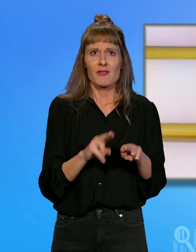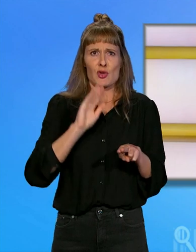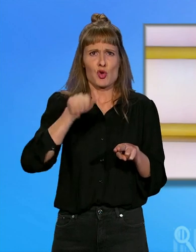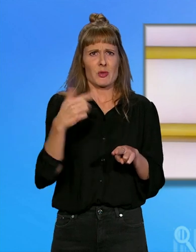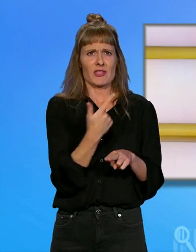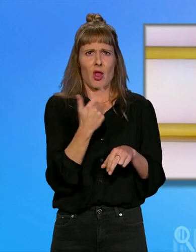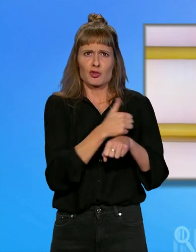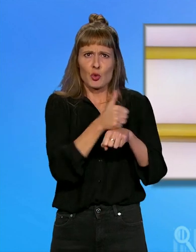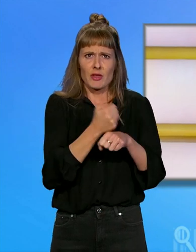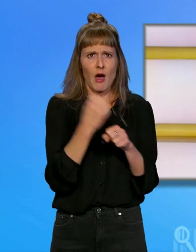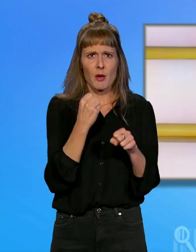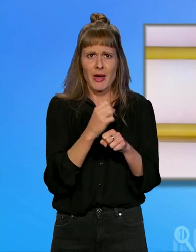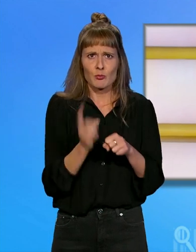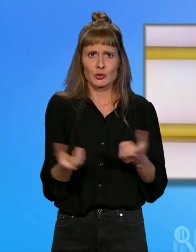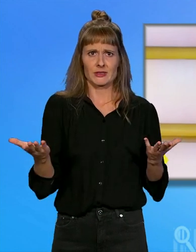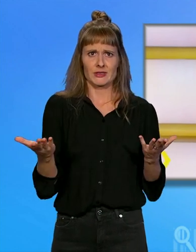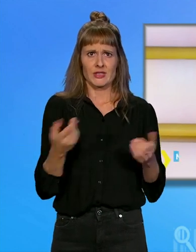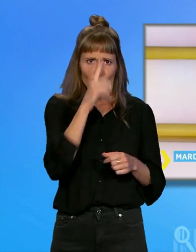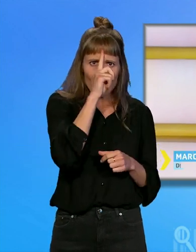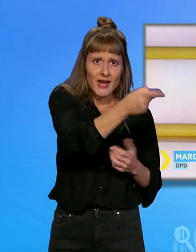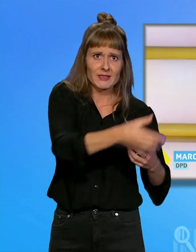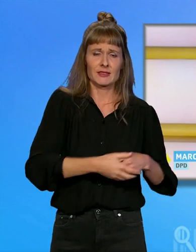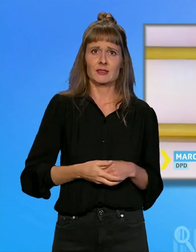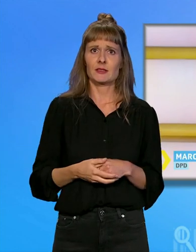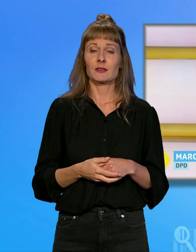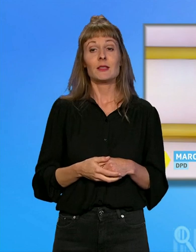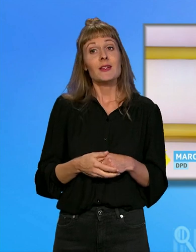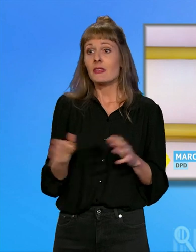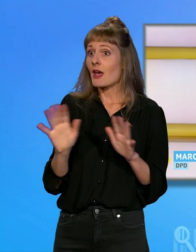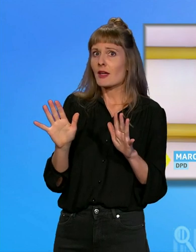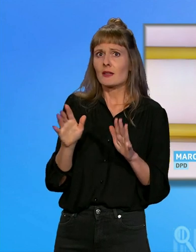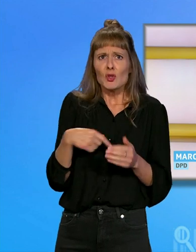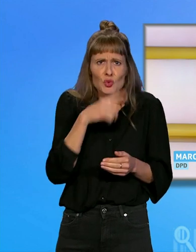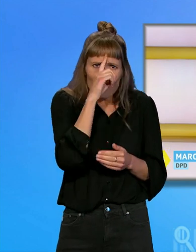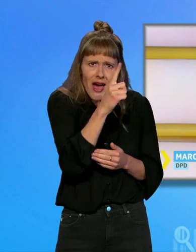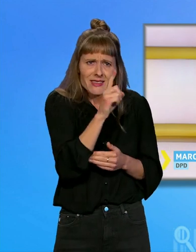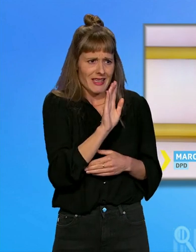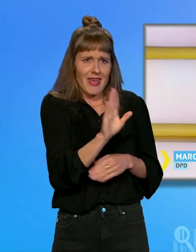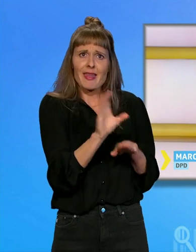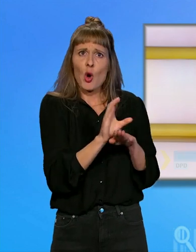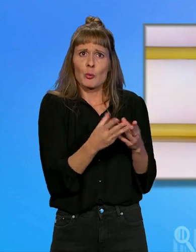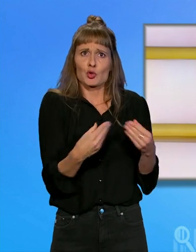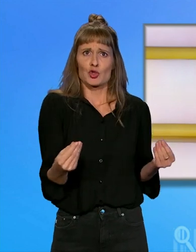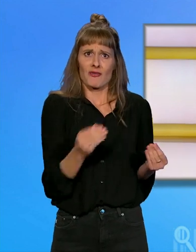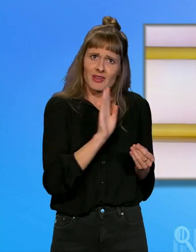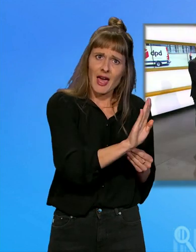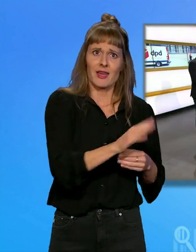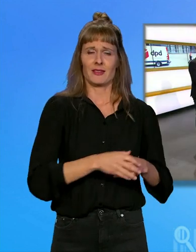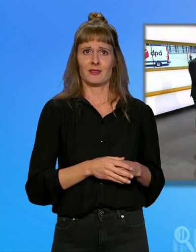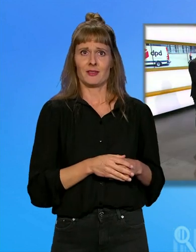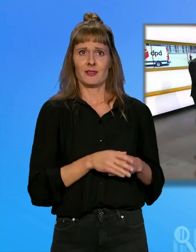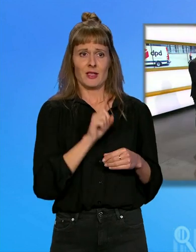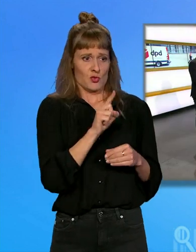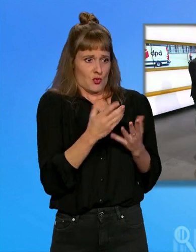ihr wisst es ganz genau. Genau. Also zu den Listen. Ihr wisst es ganz genau. Nein, wir wissen es nicht genau. Oh, das ist euer Computer drin. Ich würde gerne diese Liste. Das habt ihr in